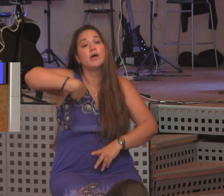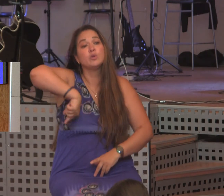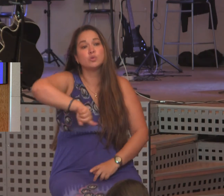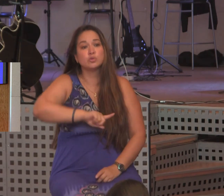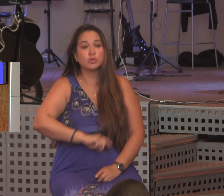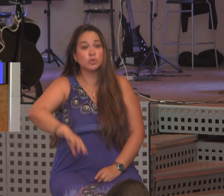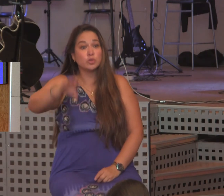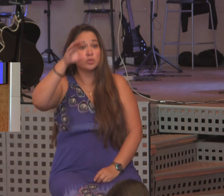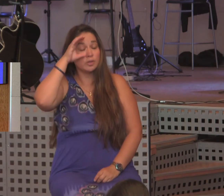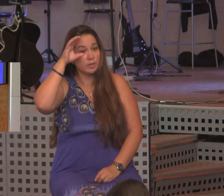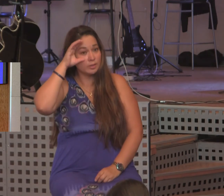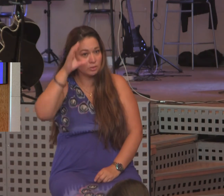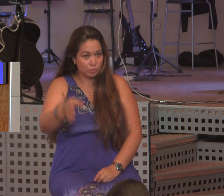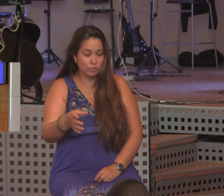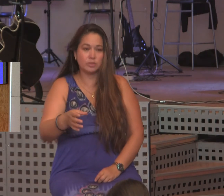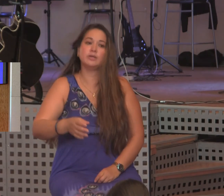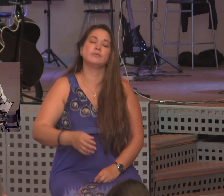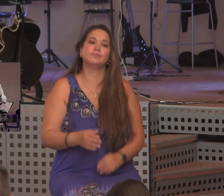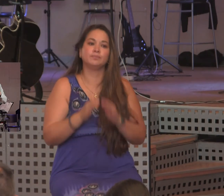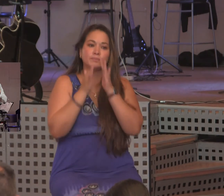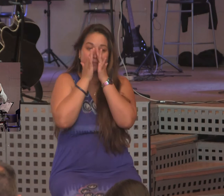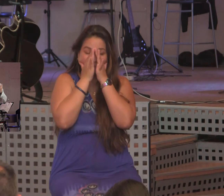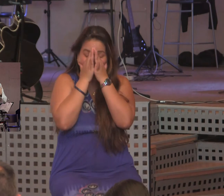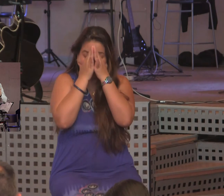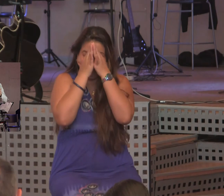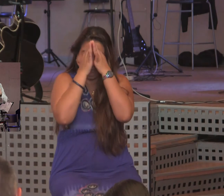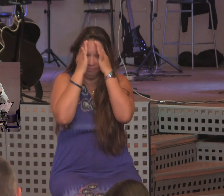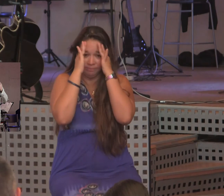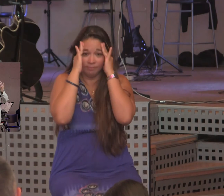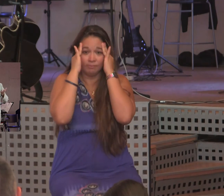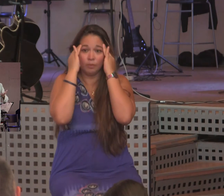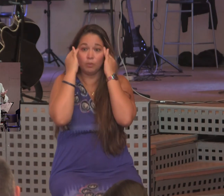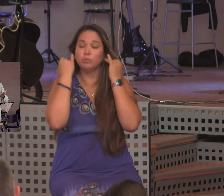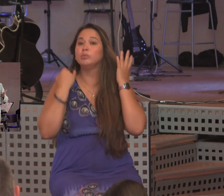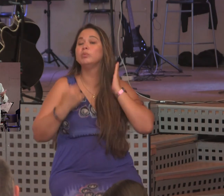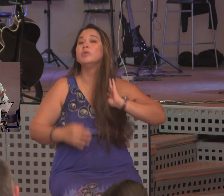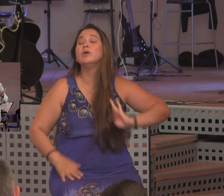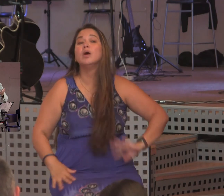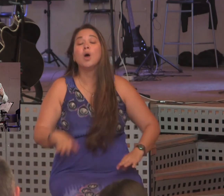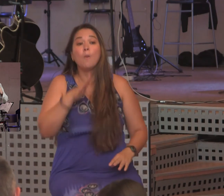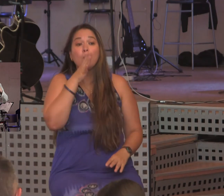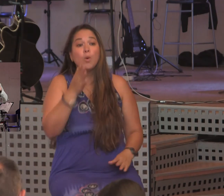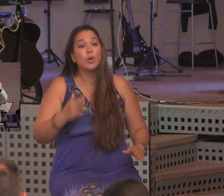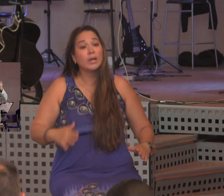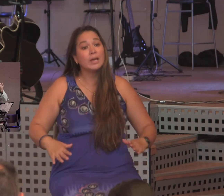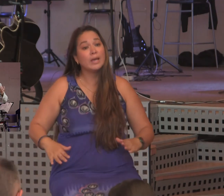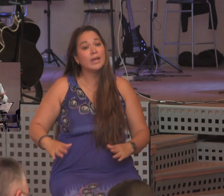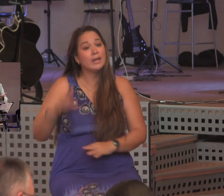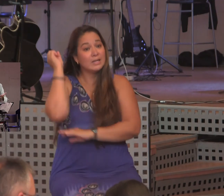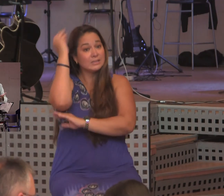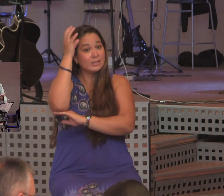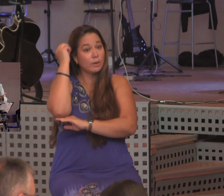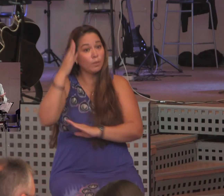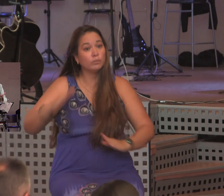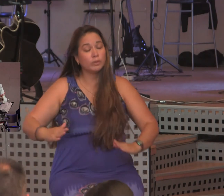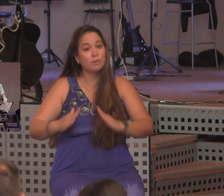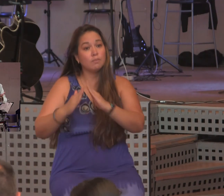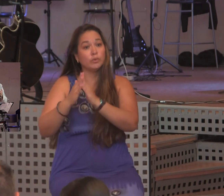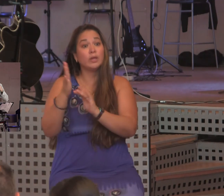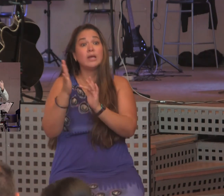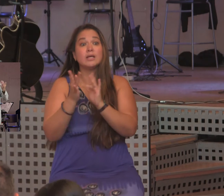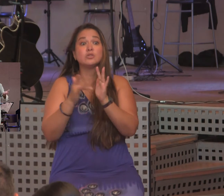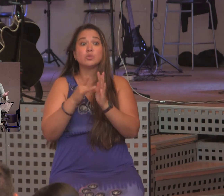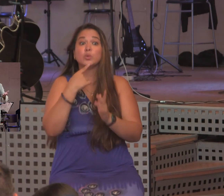Sermón del Monte, en varias veces, ya les ha hablado de cuidado como oís, porque el que sabe